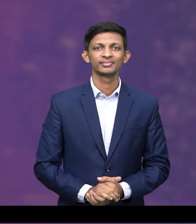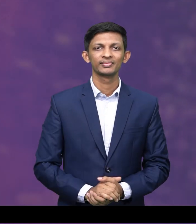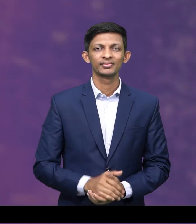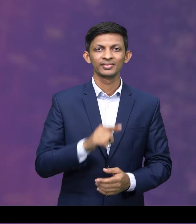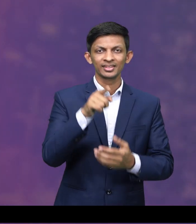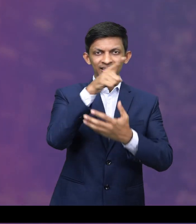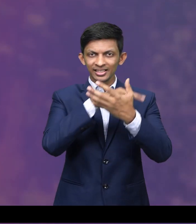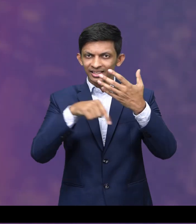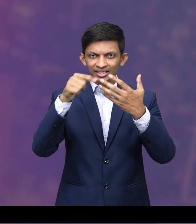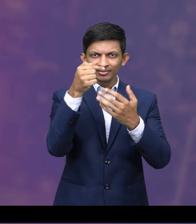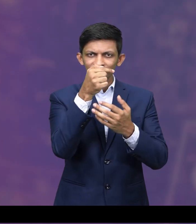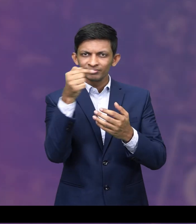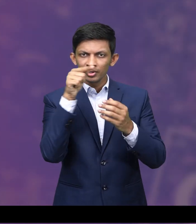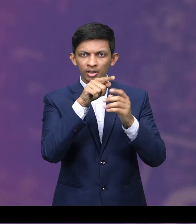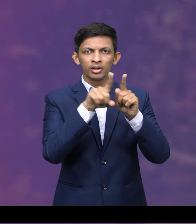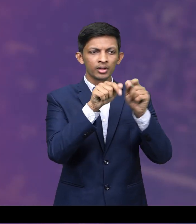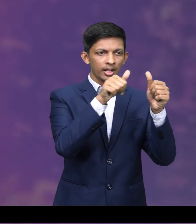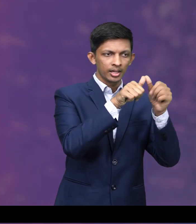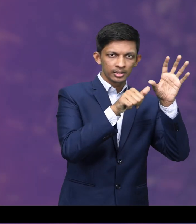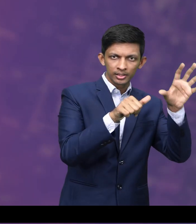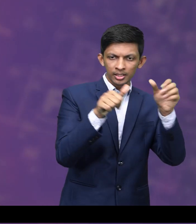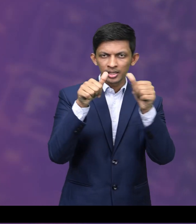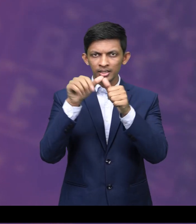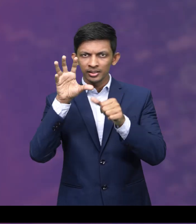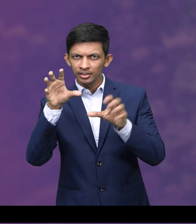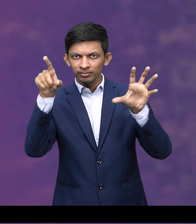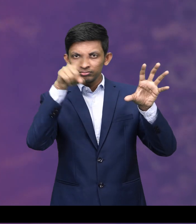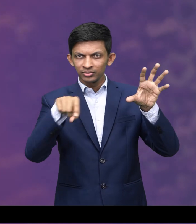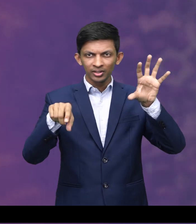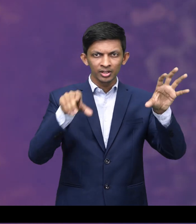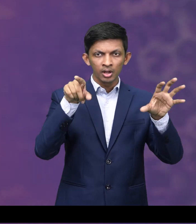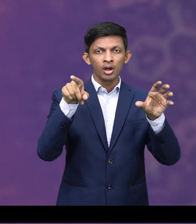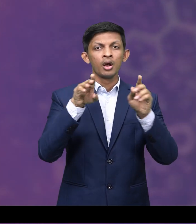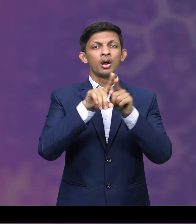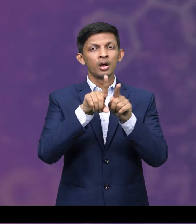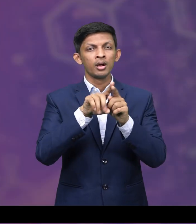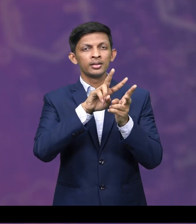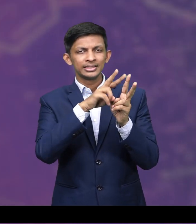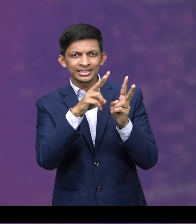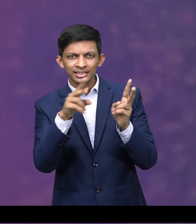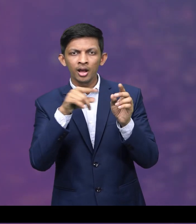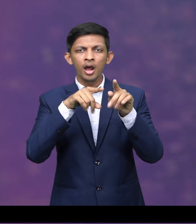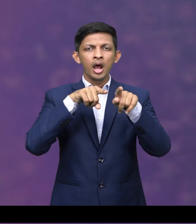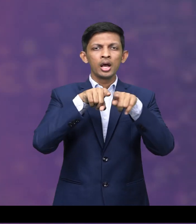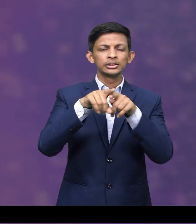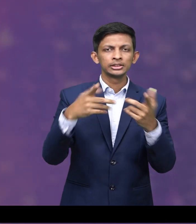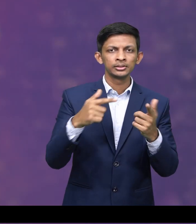ఒక మూలకం యొక్క ఎలక్ట్రాన్ అనుబంధాన్ని దాని తటస్థ వాయు పరమాణువుకు ఎలక్ట్రాన్